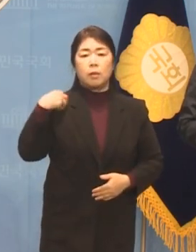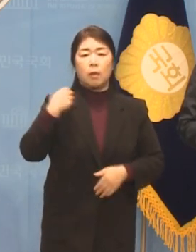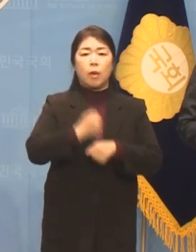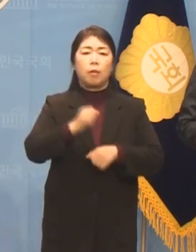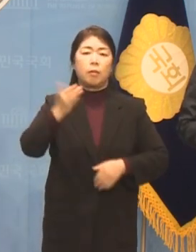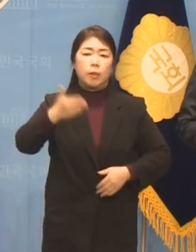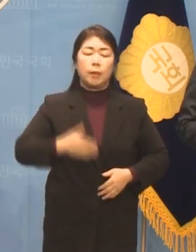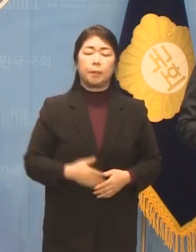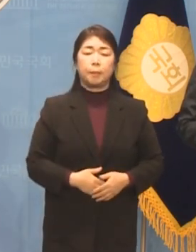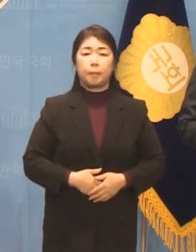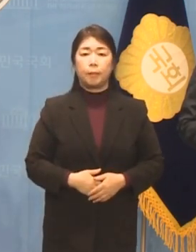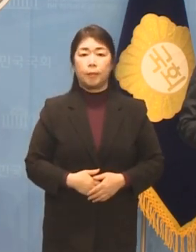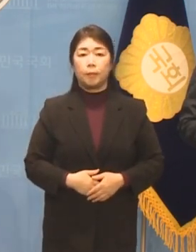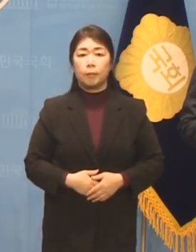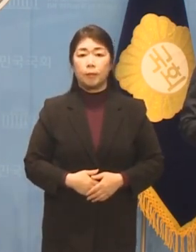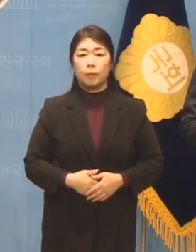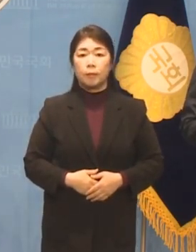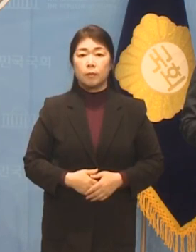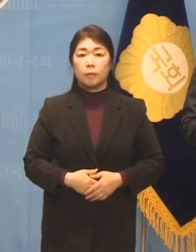할 것입니다.